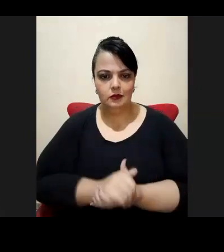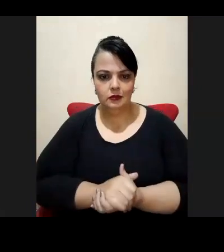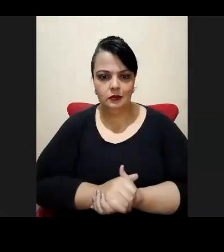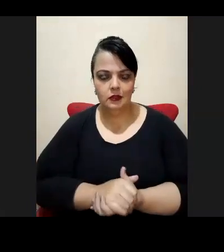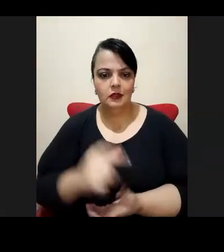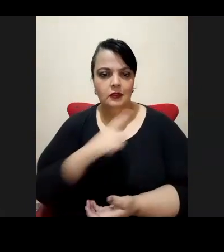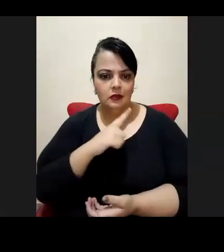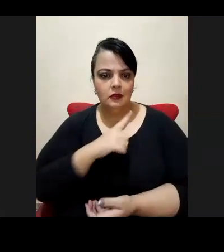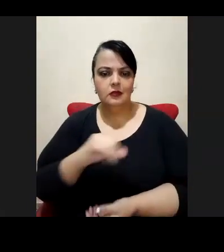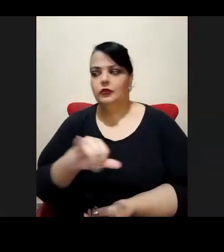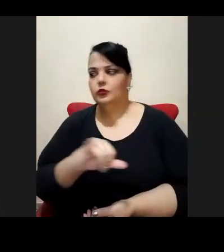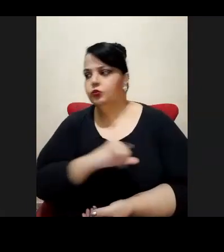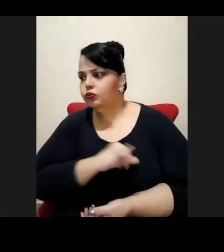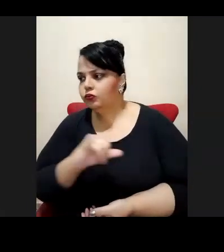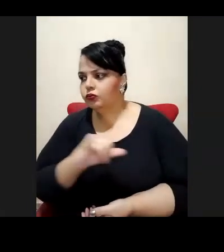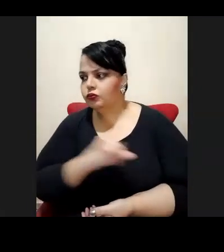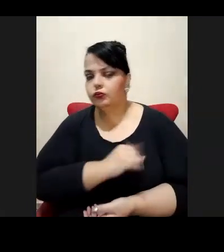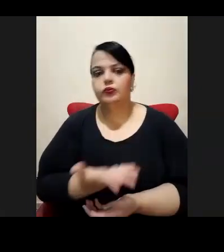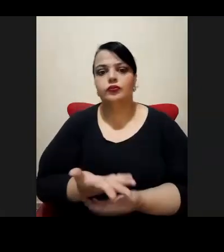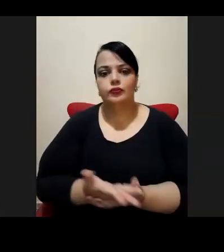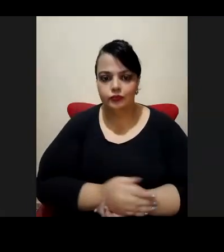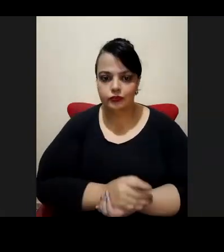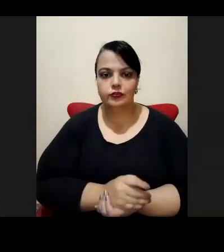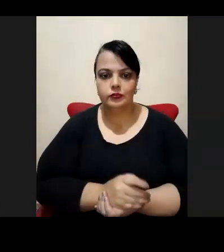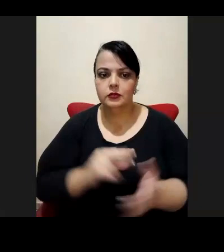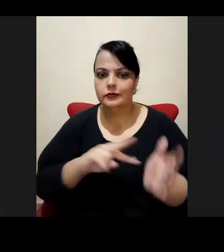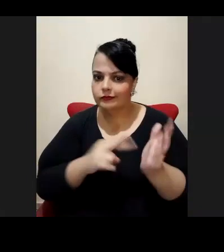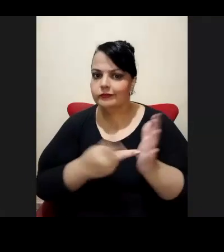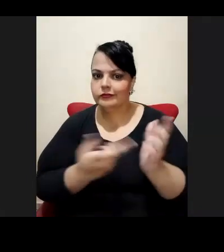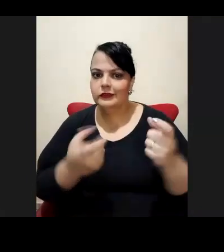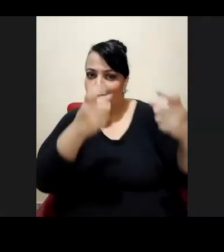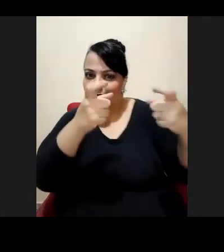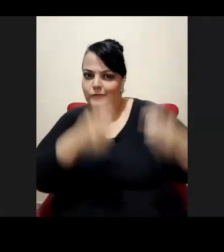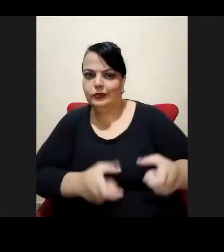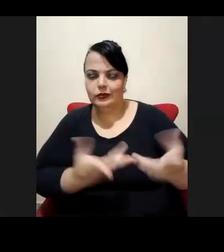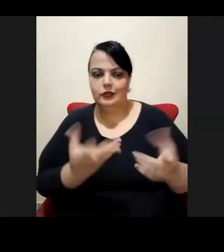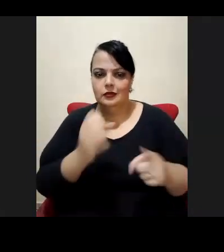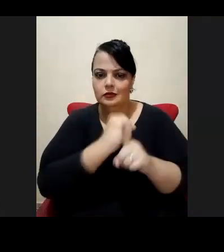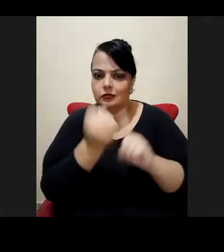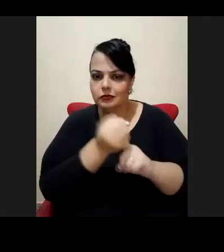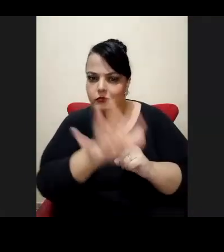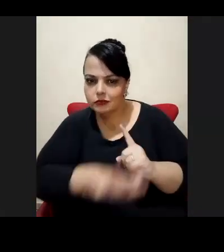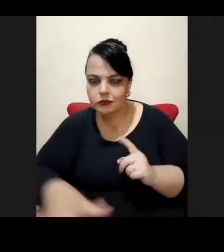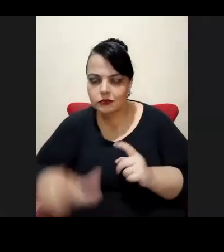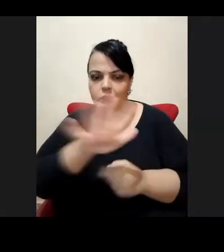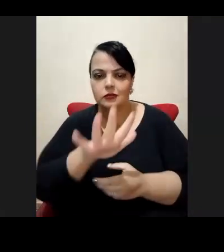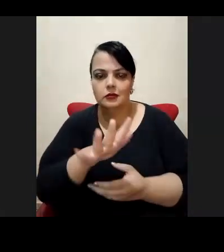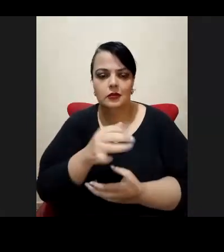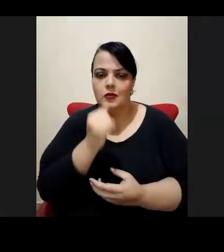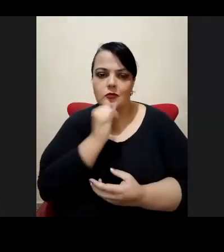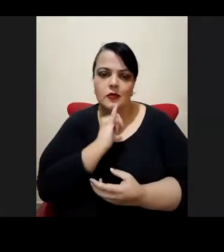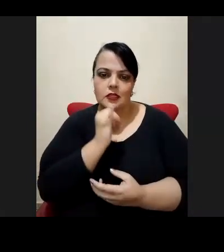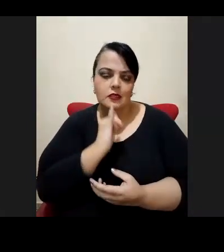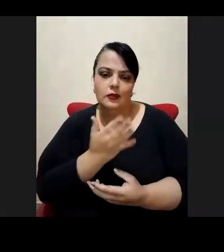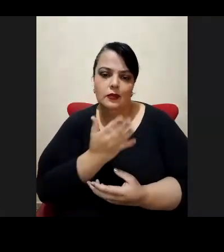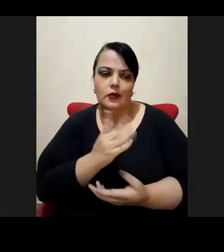sofrimento muito significativo. Esse lugar da aceitação social é o lugar, por exemplo, que vai